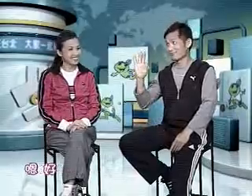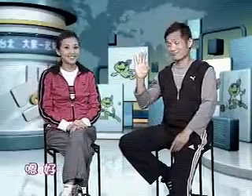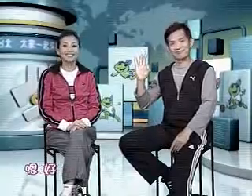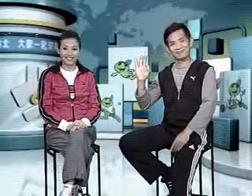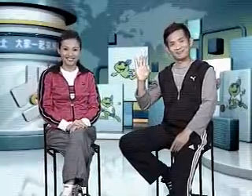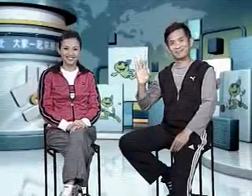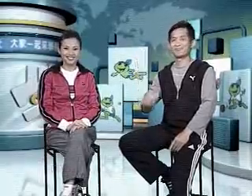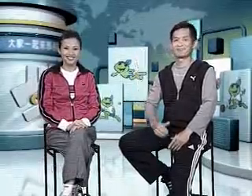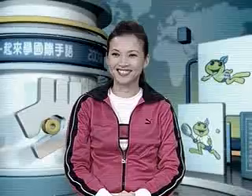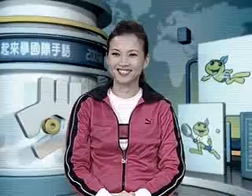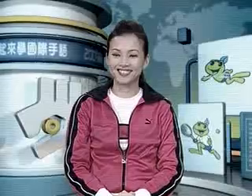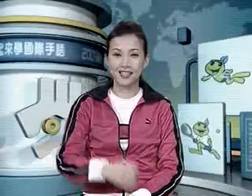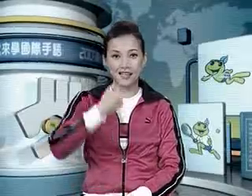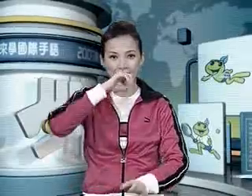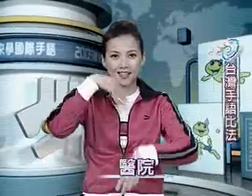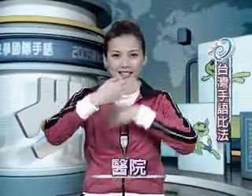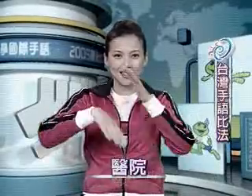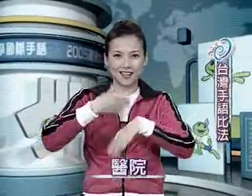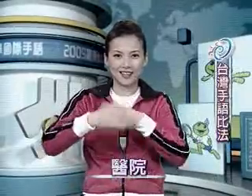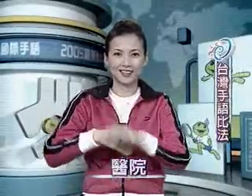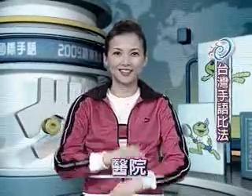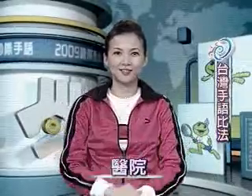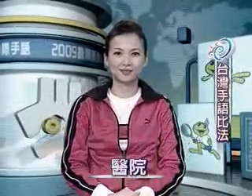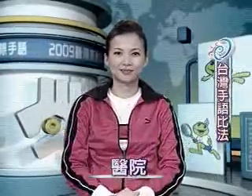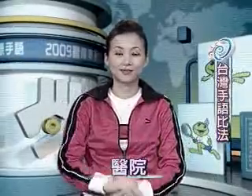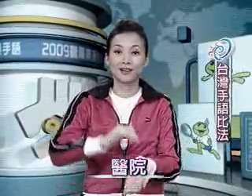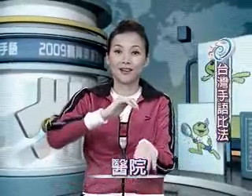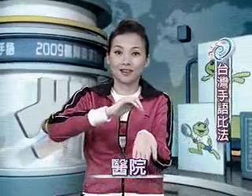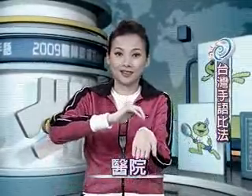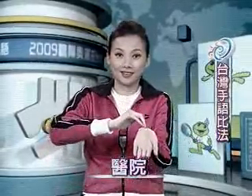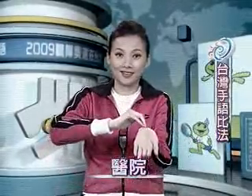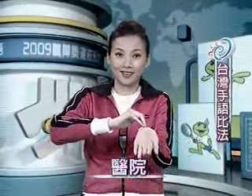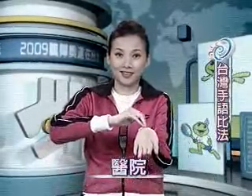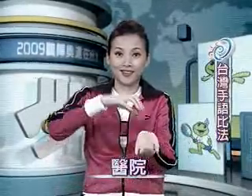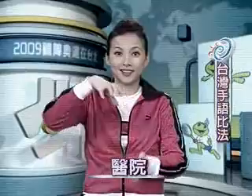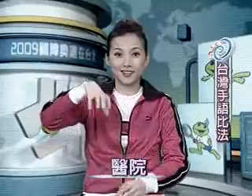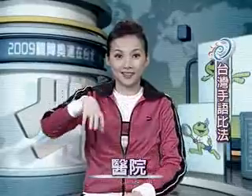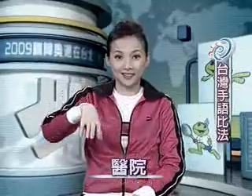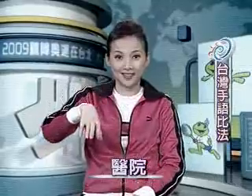好。 台湾手语的笔法，医院。